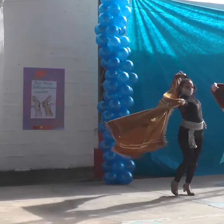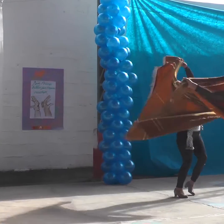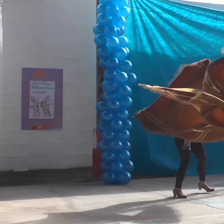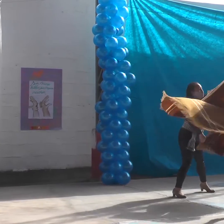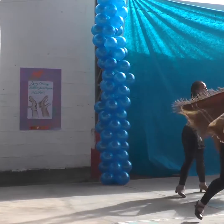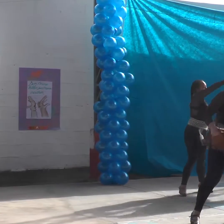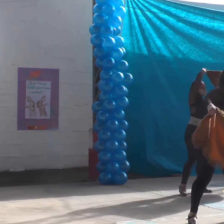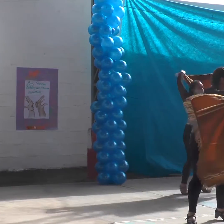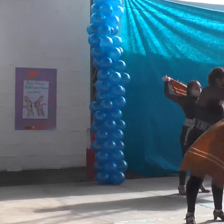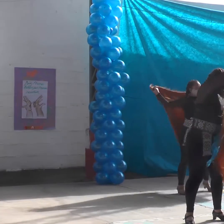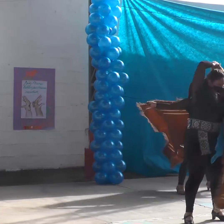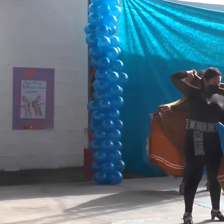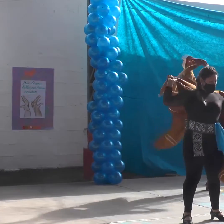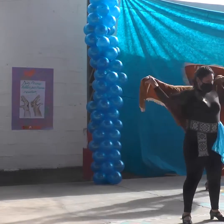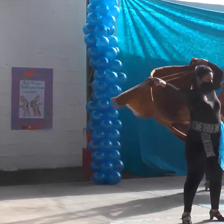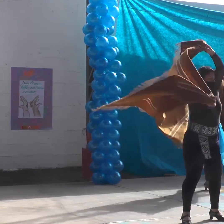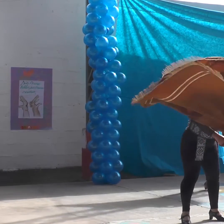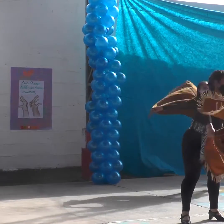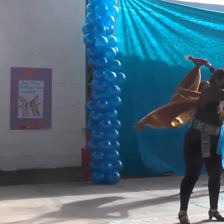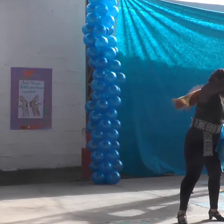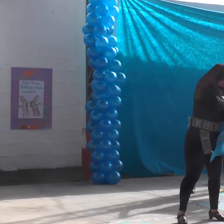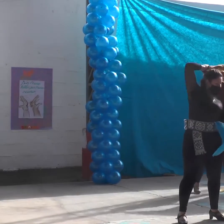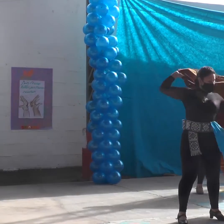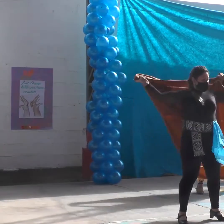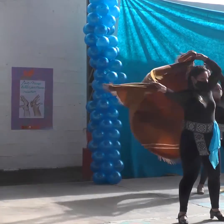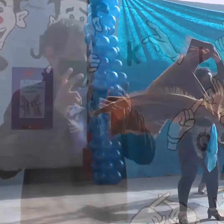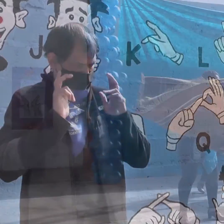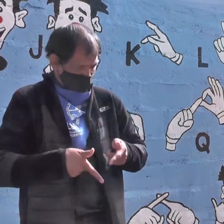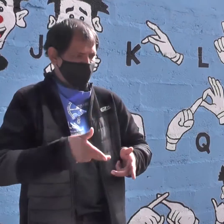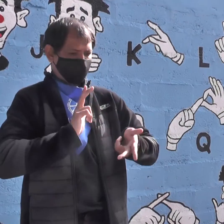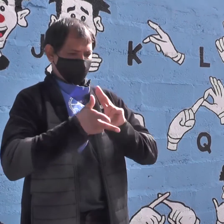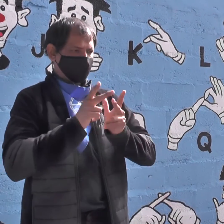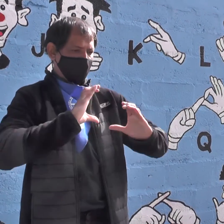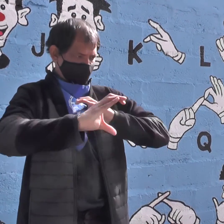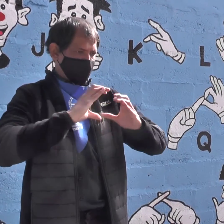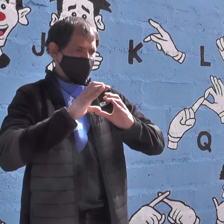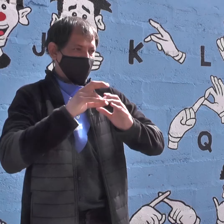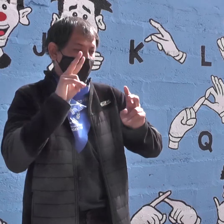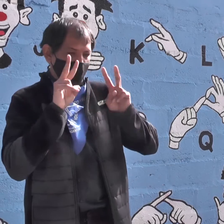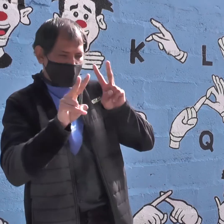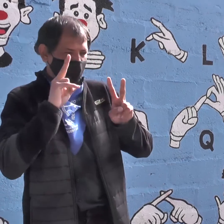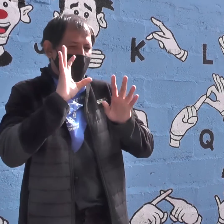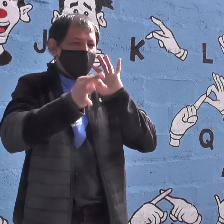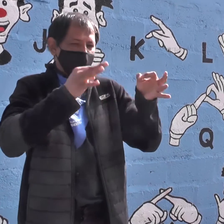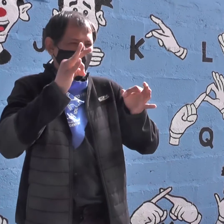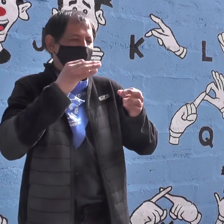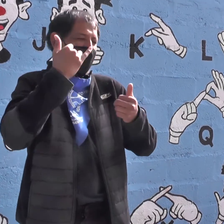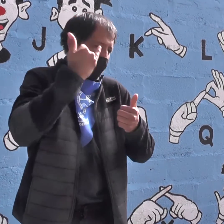la lucha con la que emprenden día a día, ¿no? Sí, es importante que todas las personas busquen esta comunicación en lengua